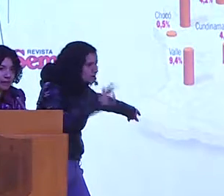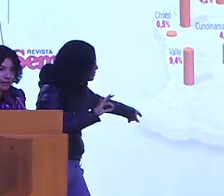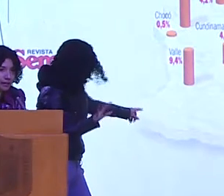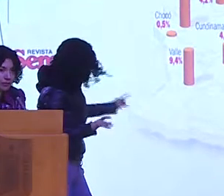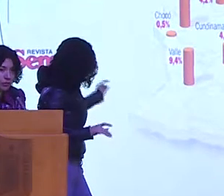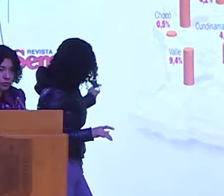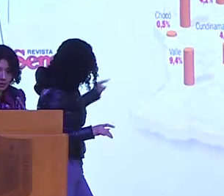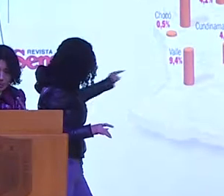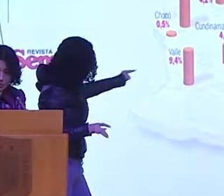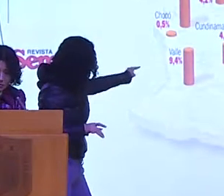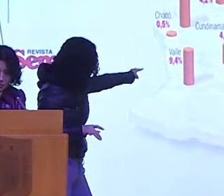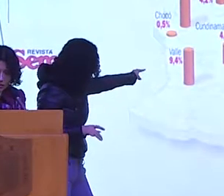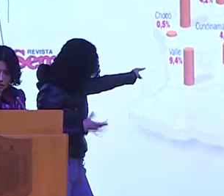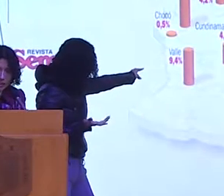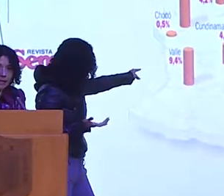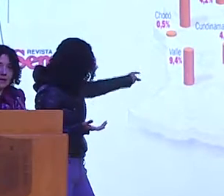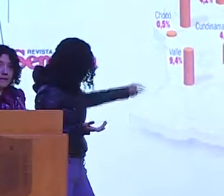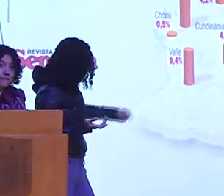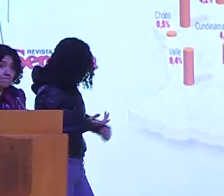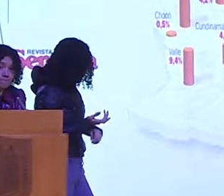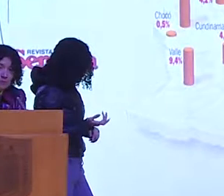Guainía, Putumayo,